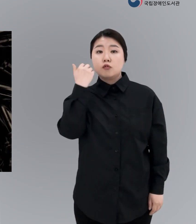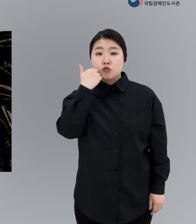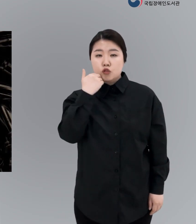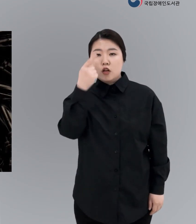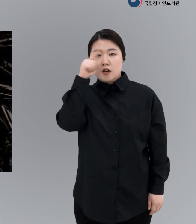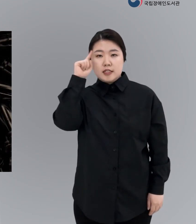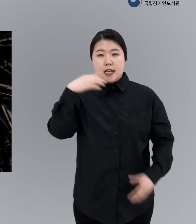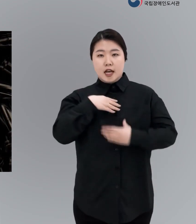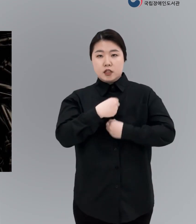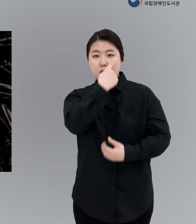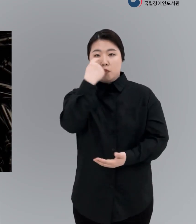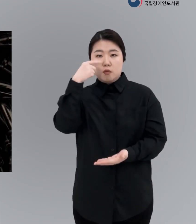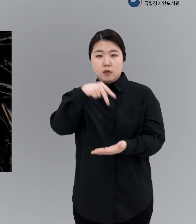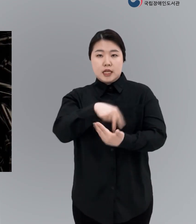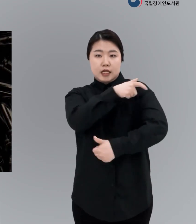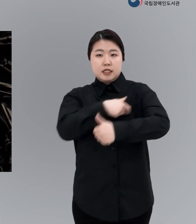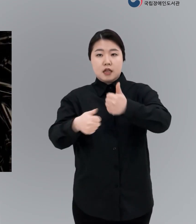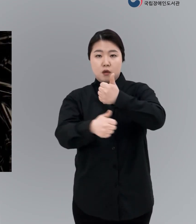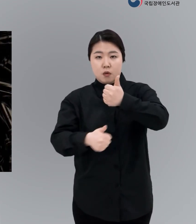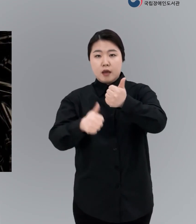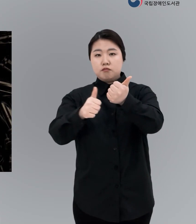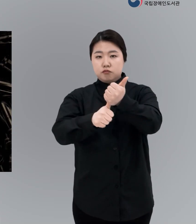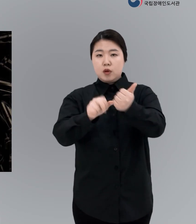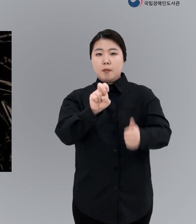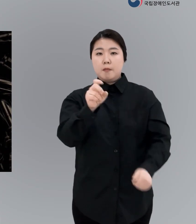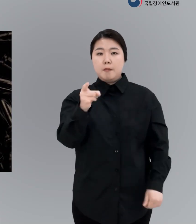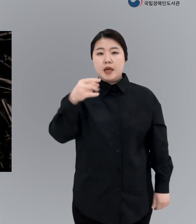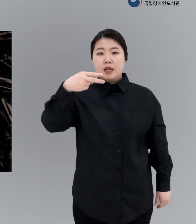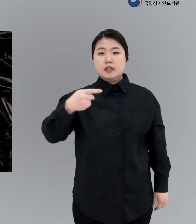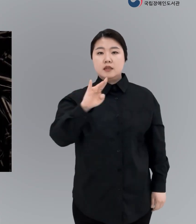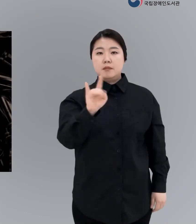러시아 안전보장이사회 부의장 메드베데프.